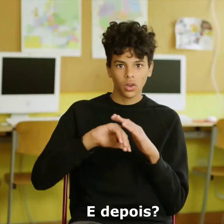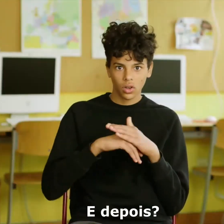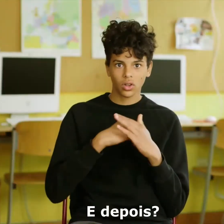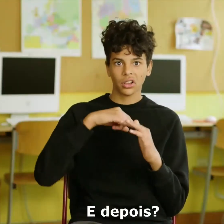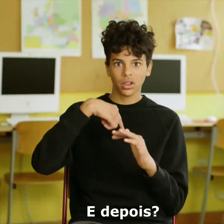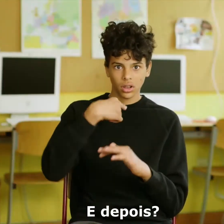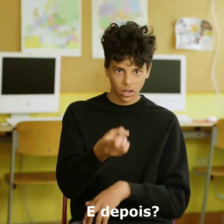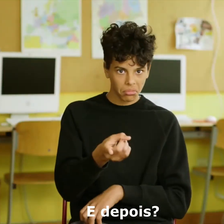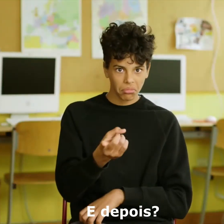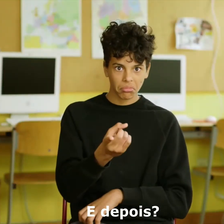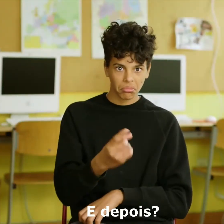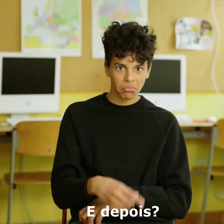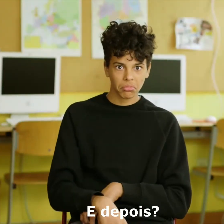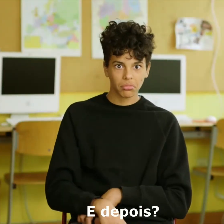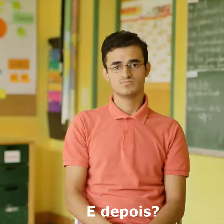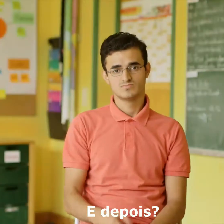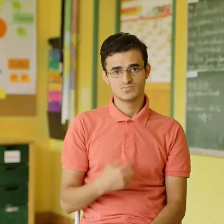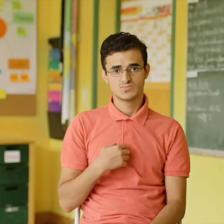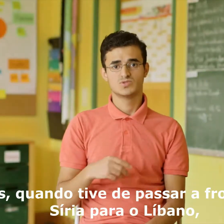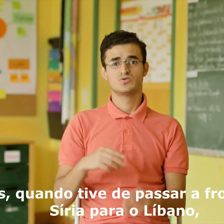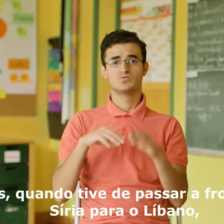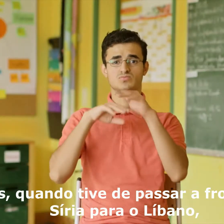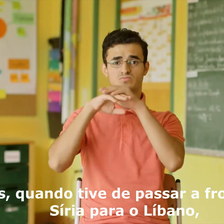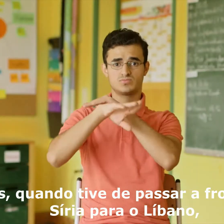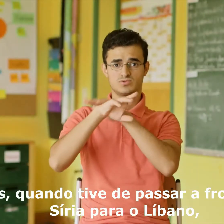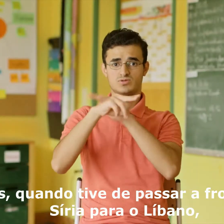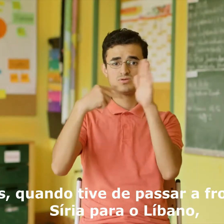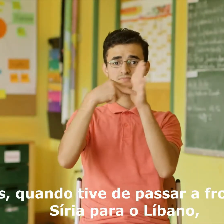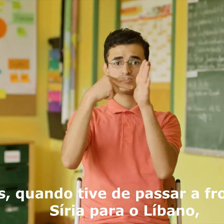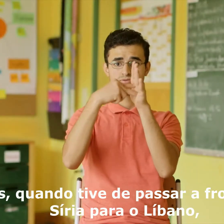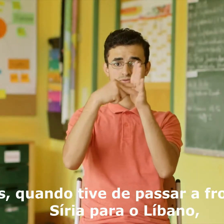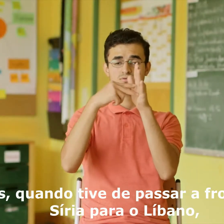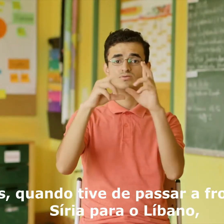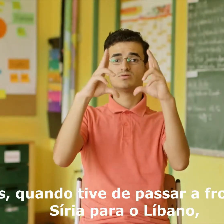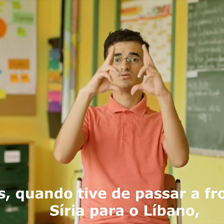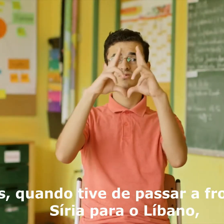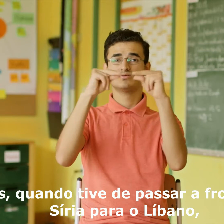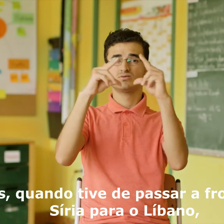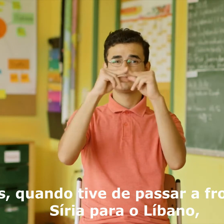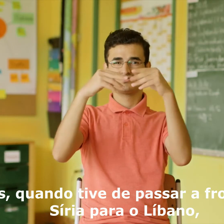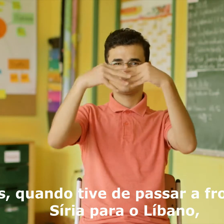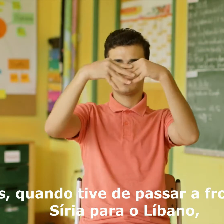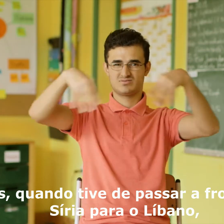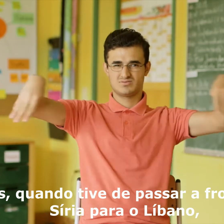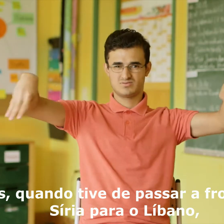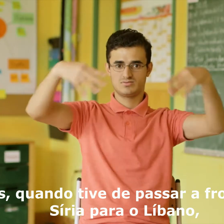E depois? E depois foi quando eu tive de passar a fronteira do